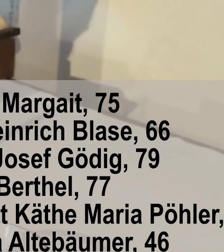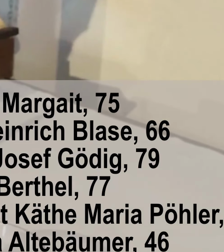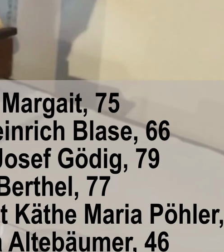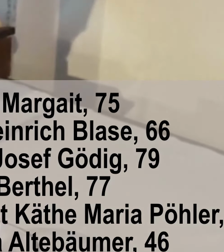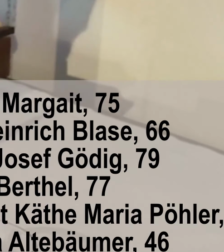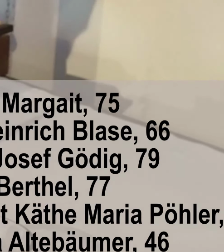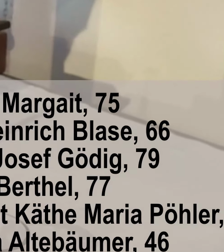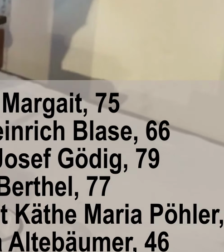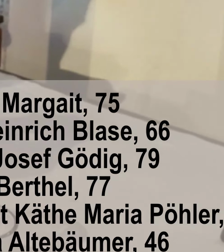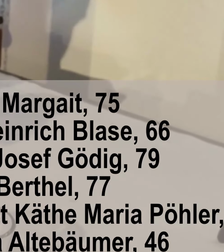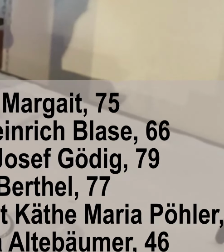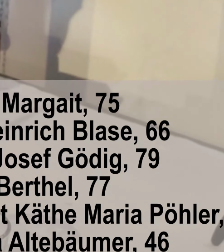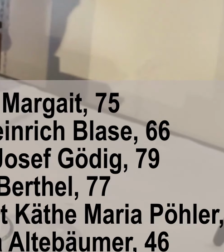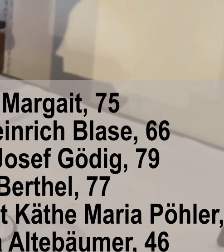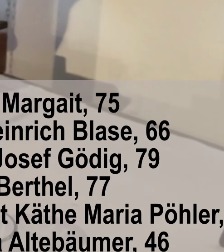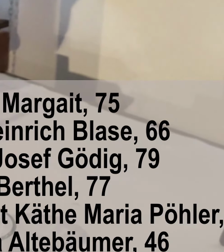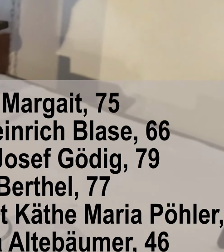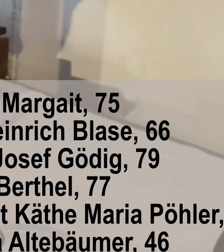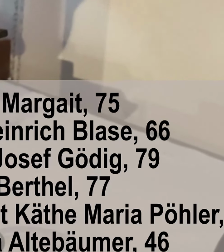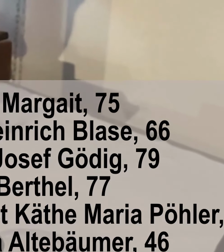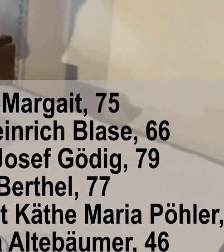Patrice Neuroth,